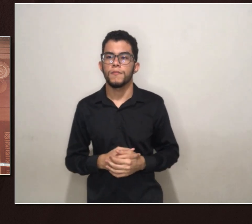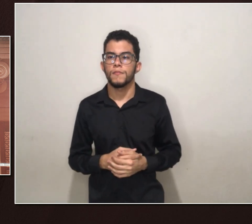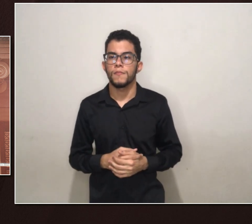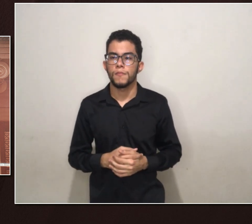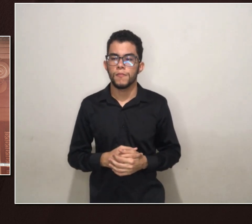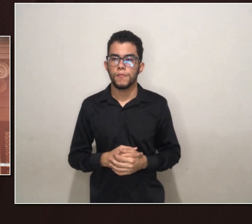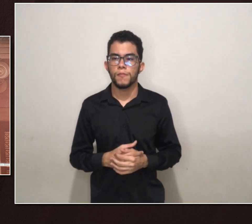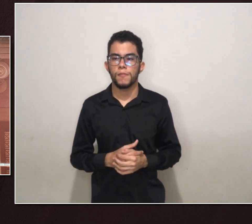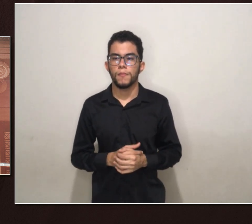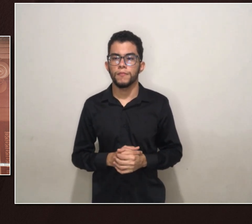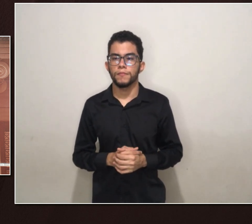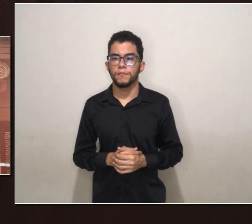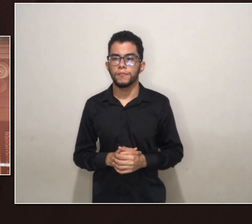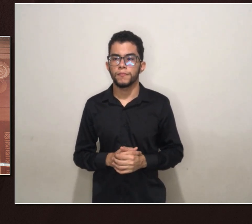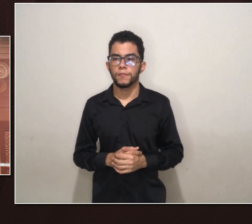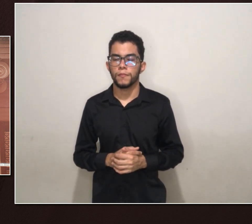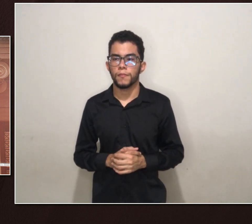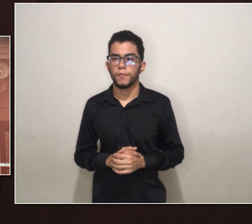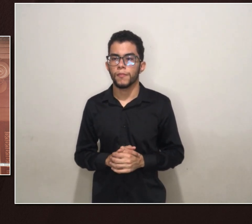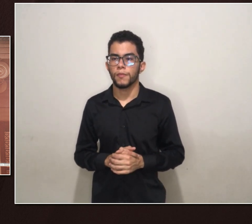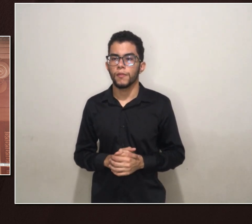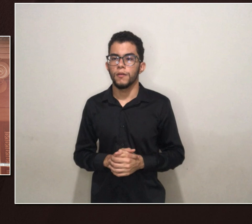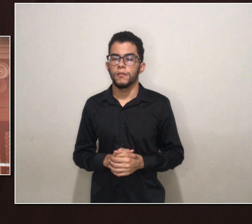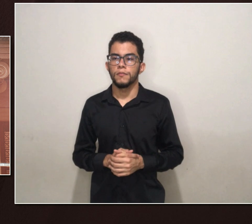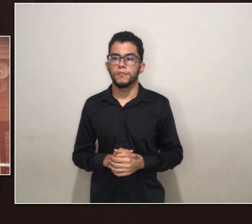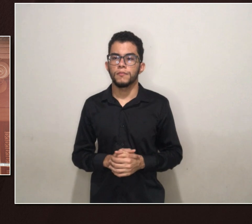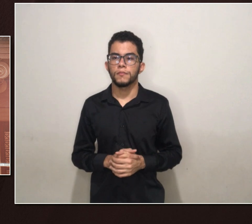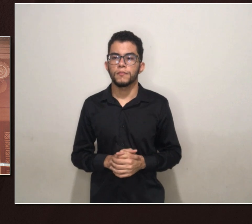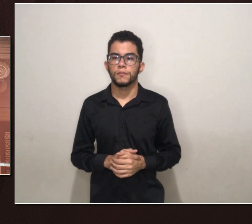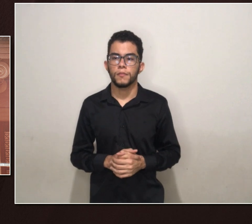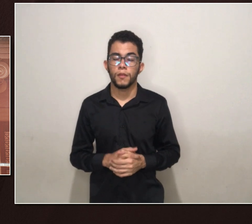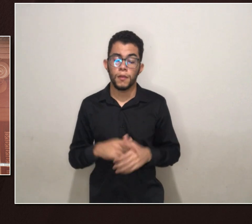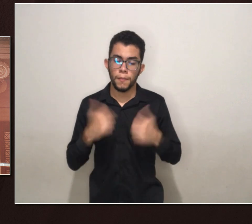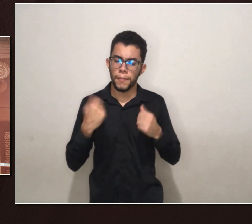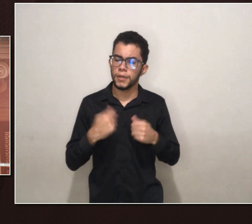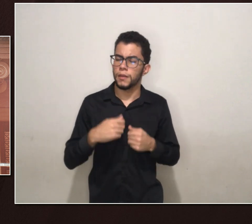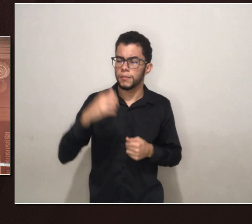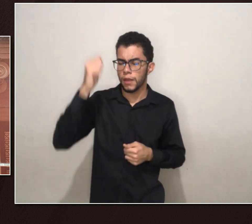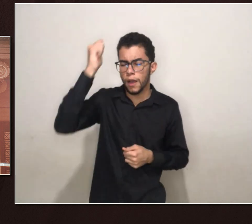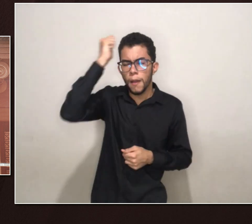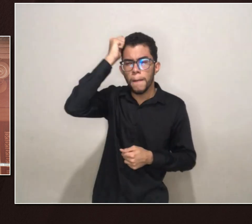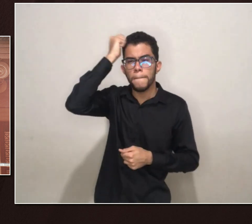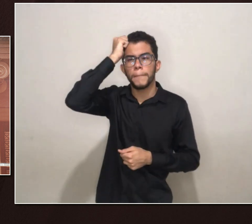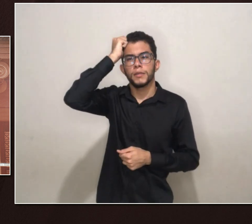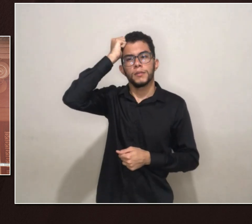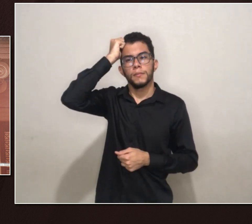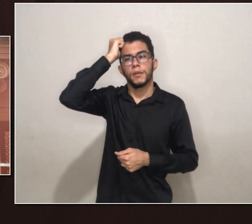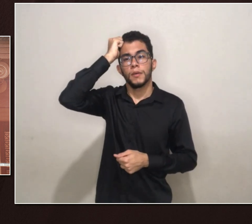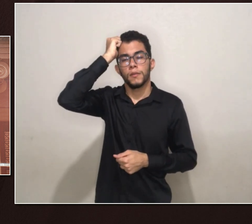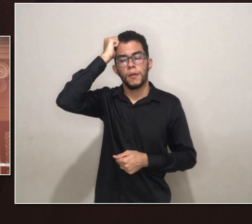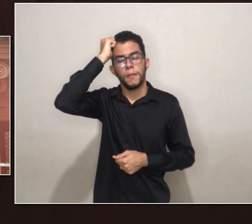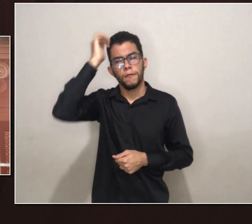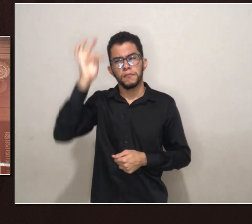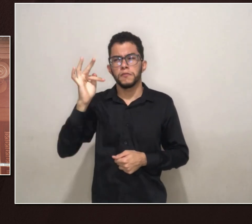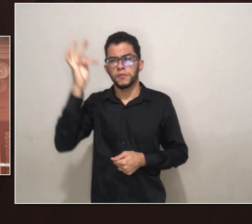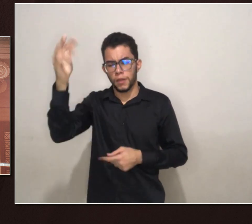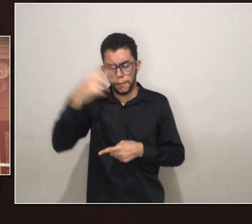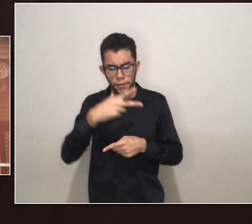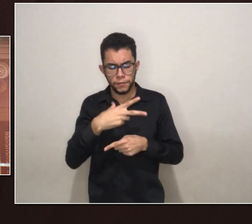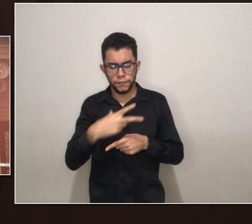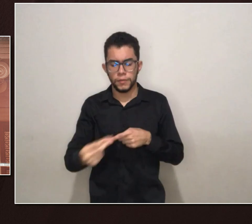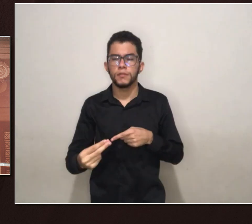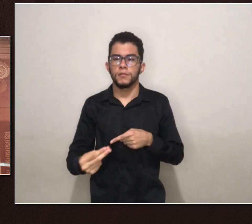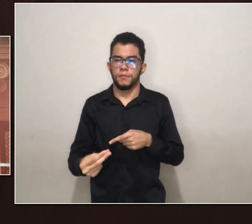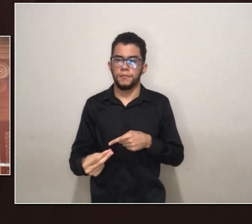vencedor. Ao vencedor aqui significa se arrepender de todos esses fatores que eu mencionei, que